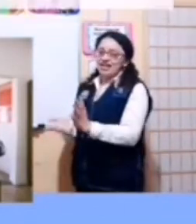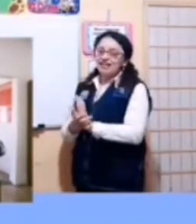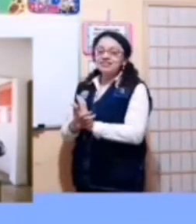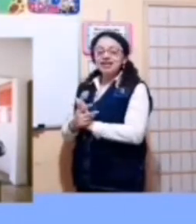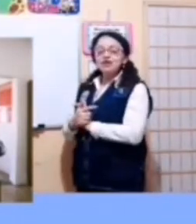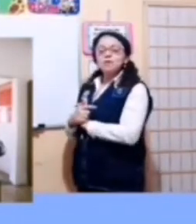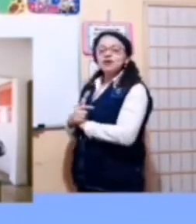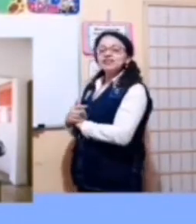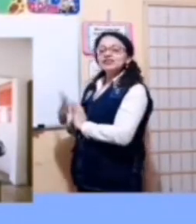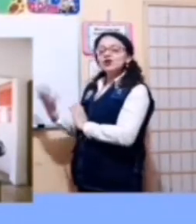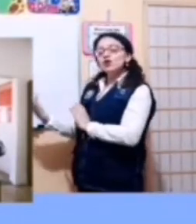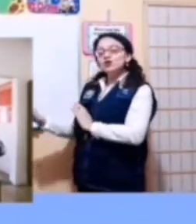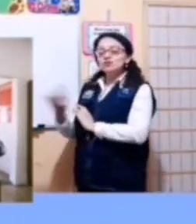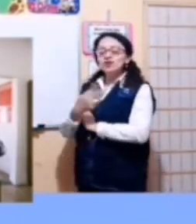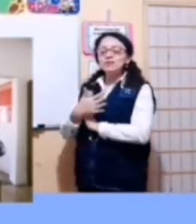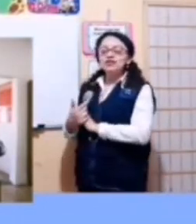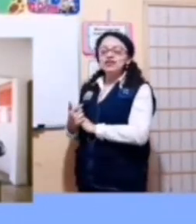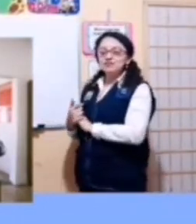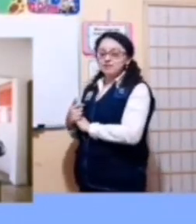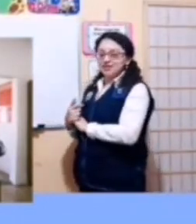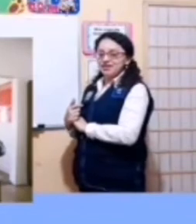casa Y compartiendo Con los miembros De la familia